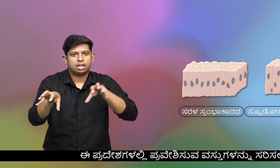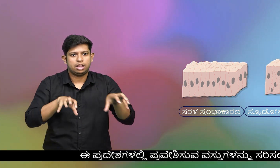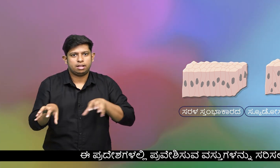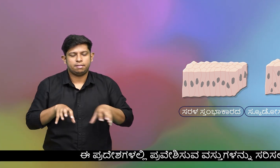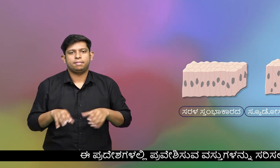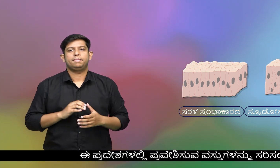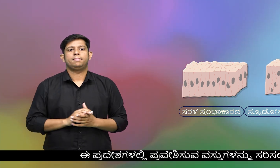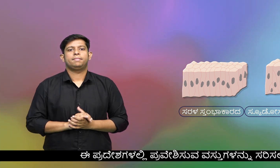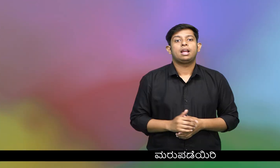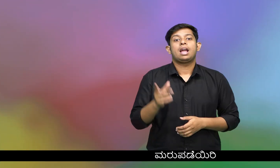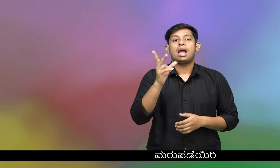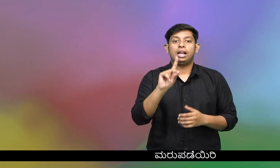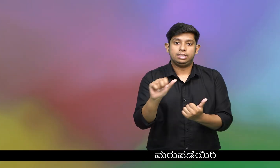ವಸ್ತುಗಳನ್ನು ಸರಿಸಲು ಮರುಪಡೆಯಿರಿ.